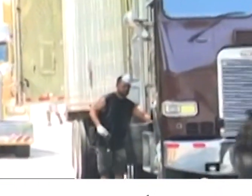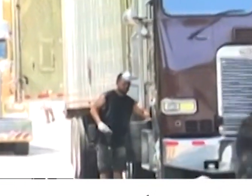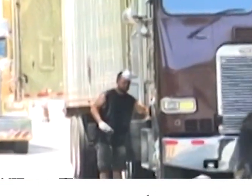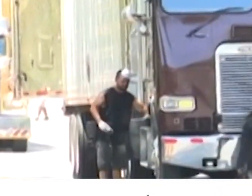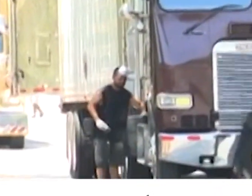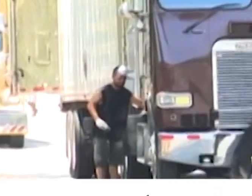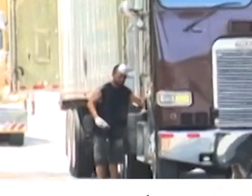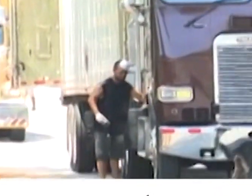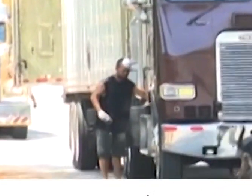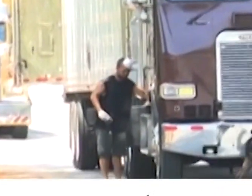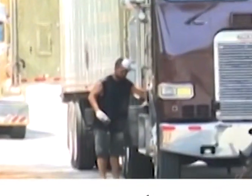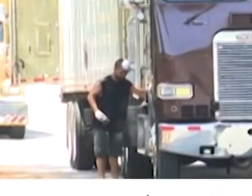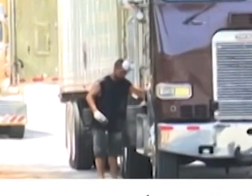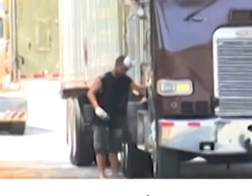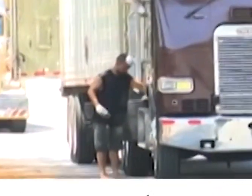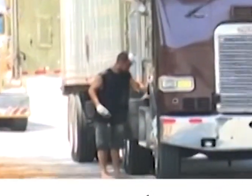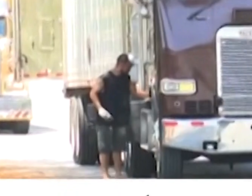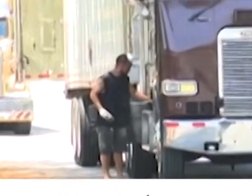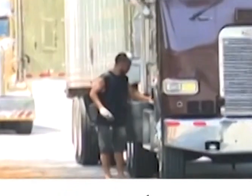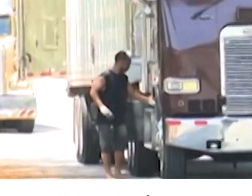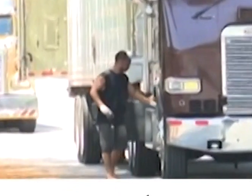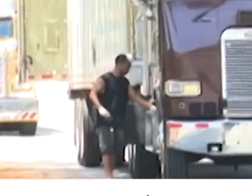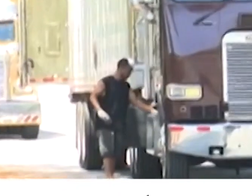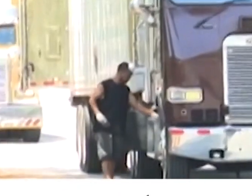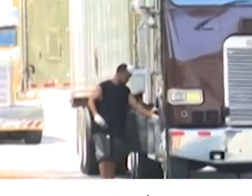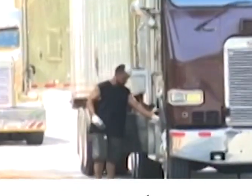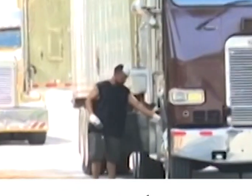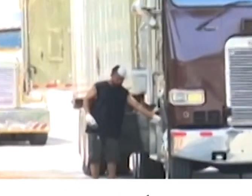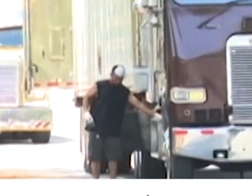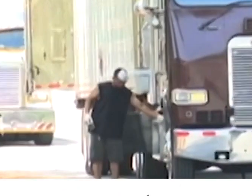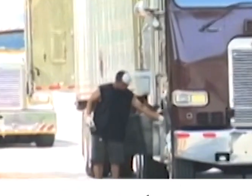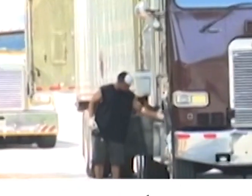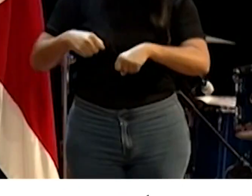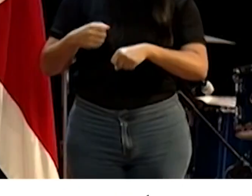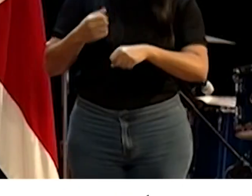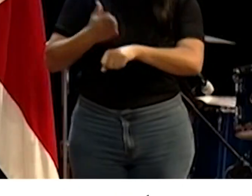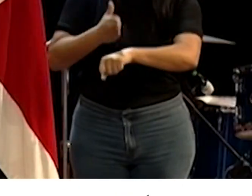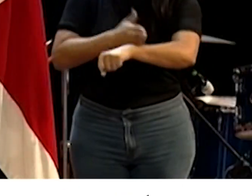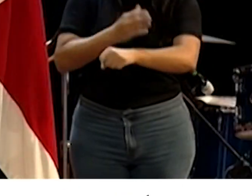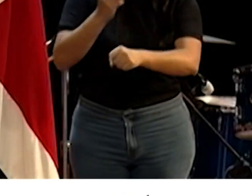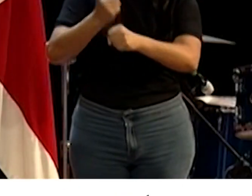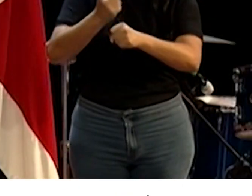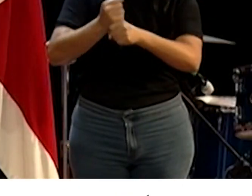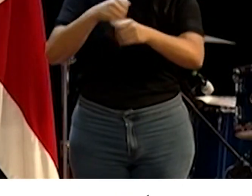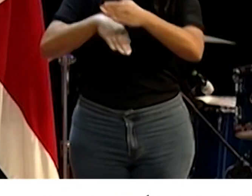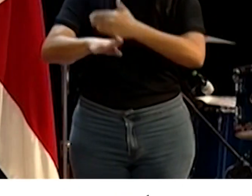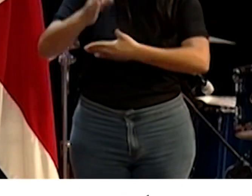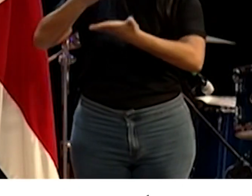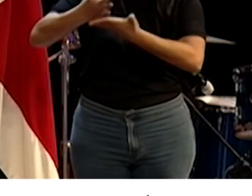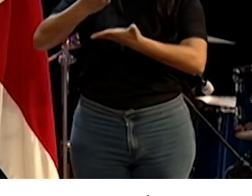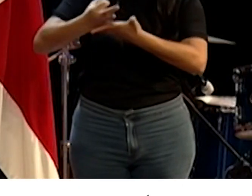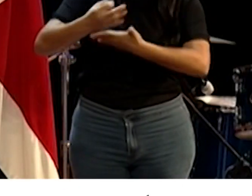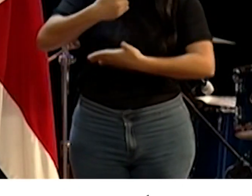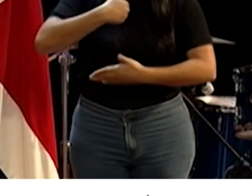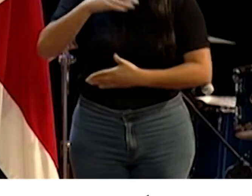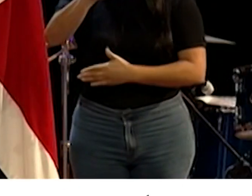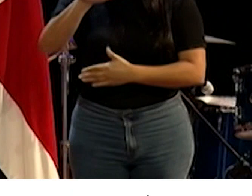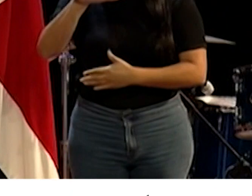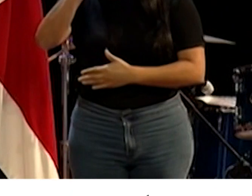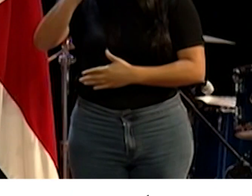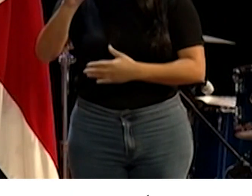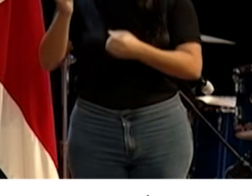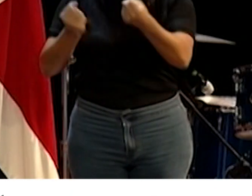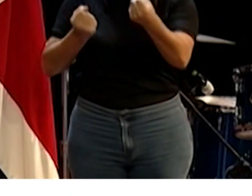transportistas varados en el territorio costarricense que no pueden avanzar hacia Nicaragua. Tenemos más de 550